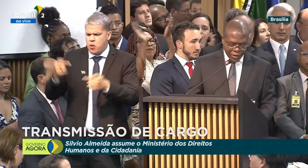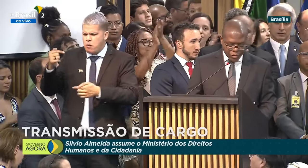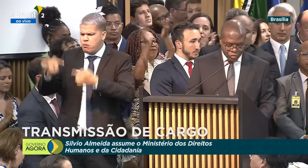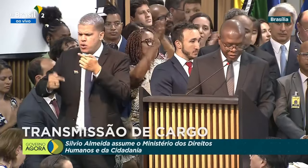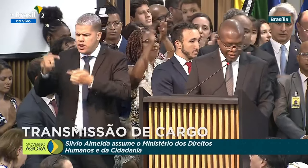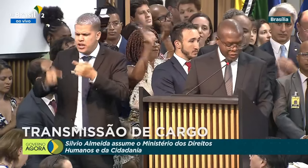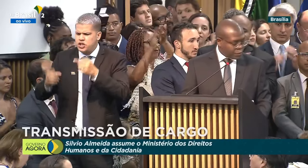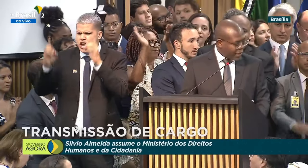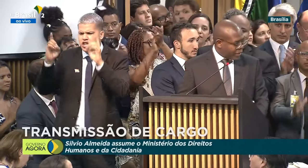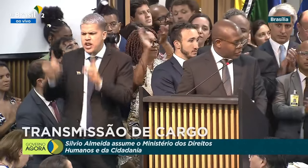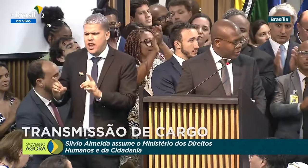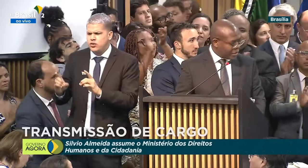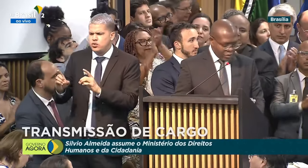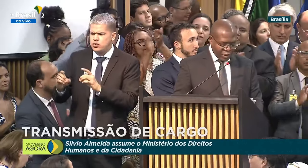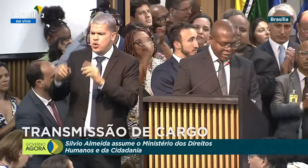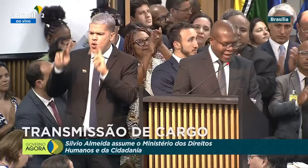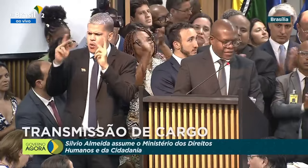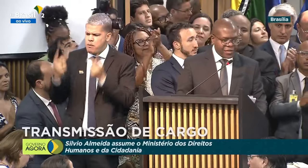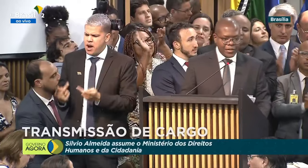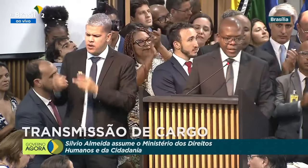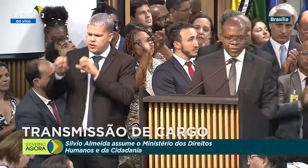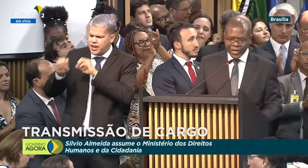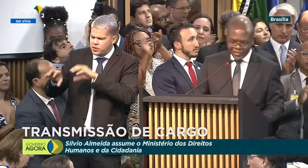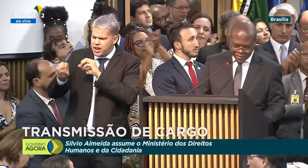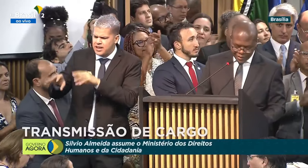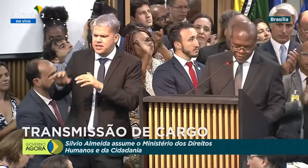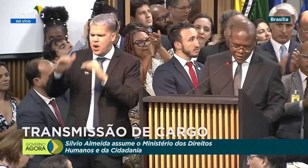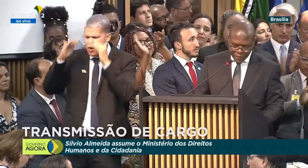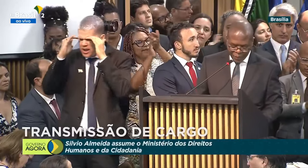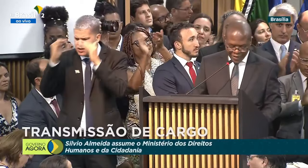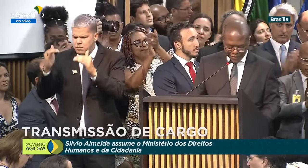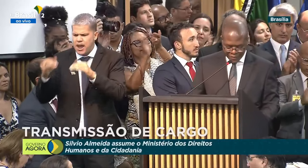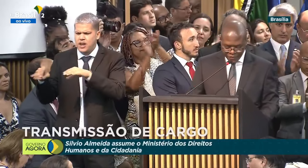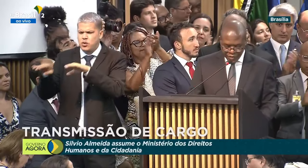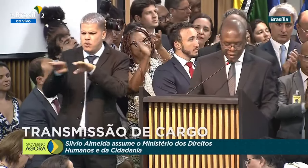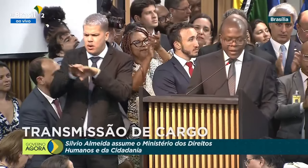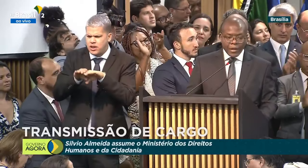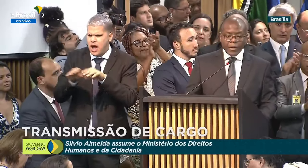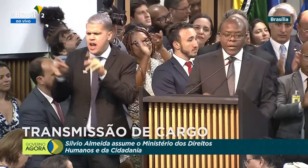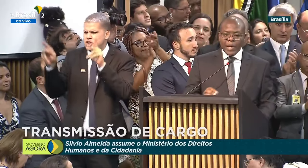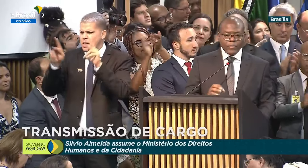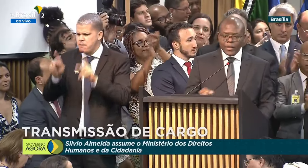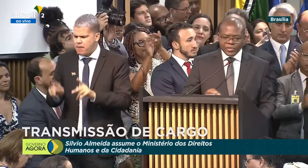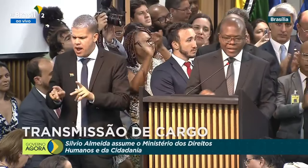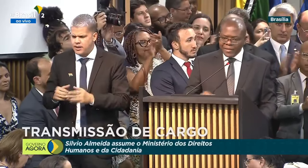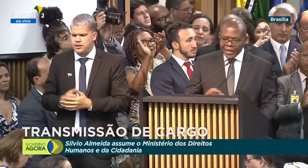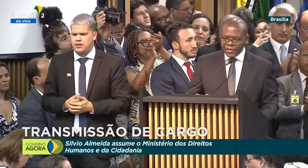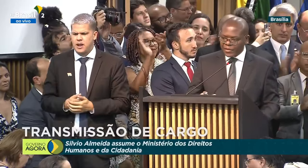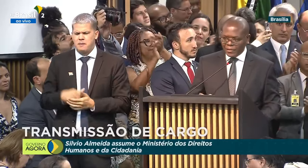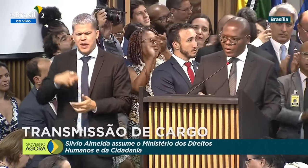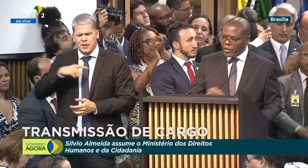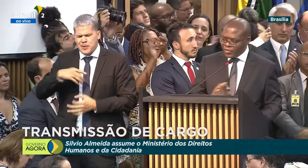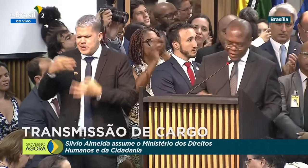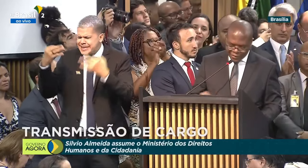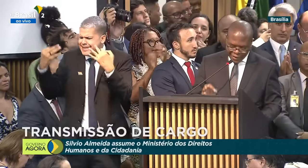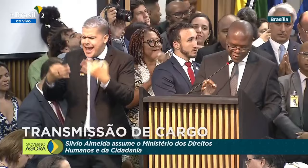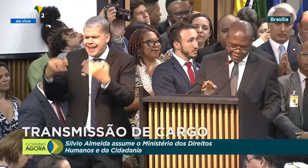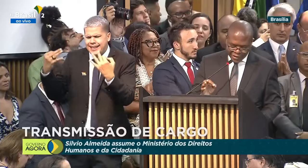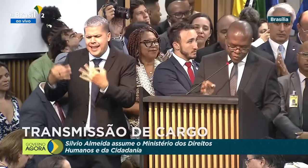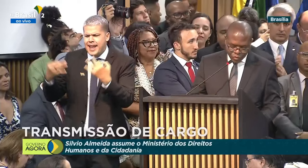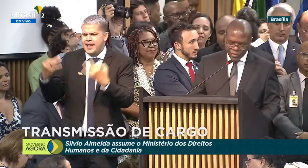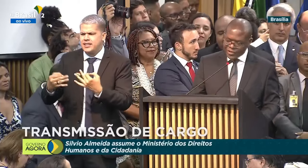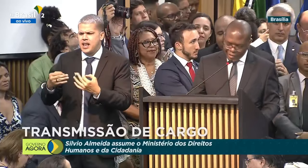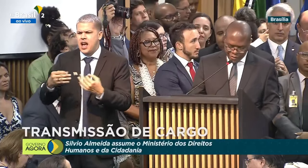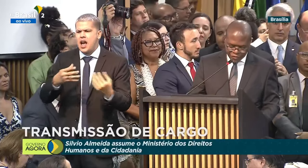promoção de uma cultura de respeito igualdade democracia e paz eu tenho certeza eu tenho certeza